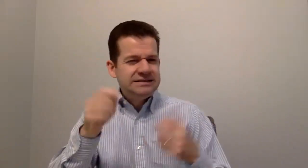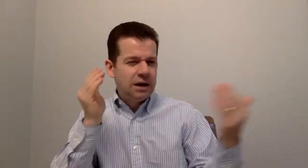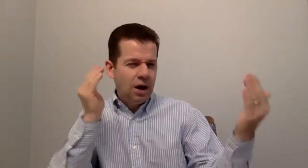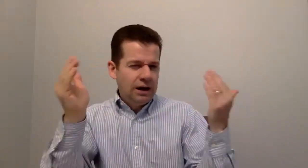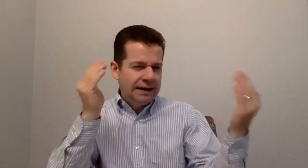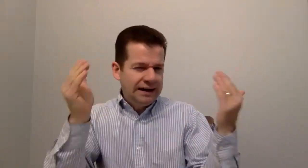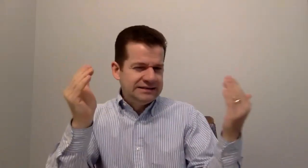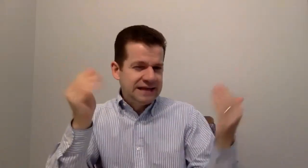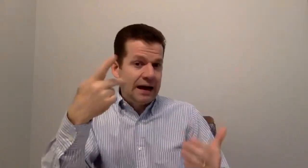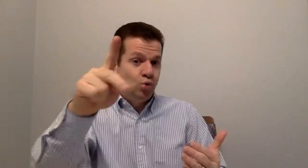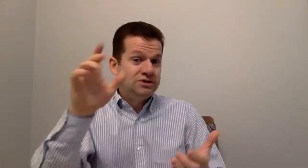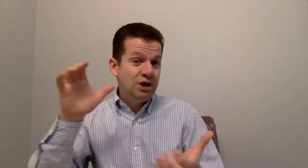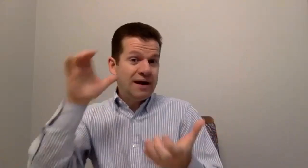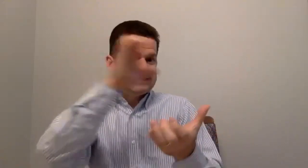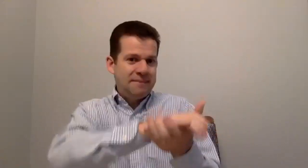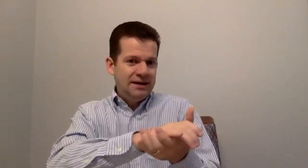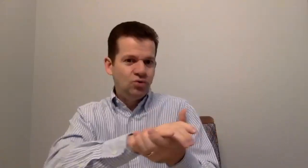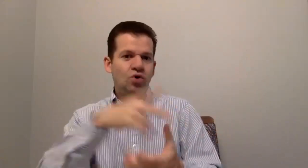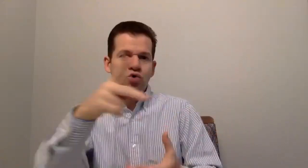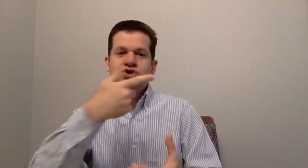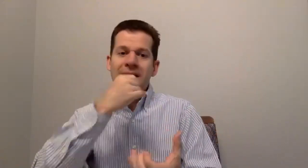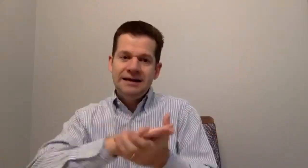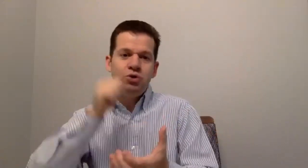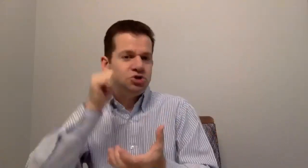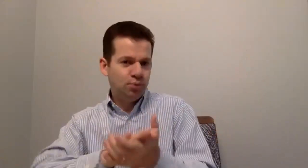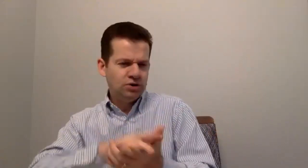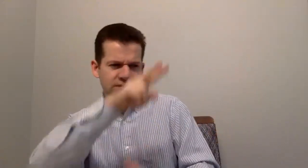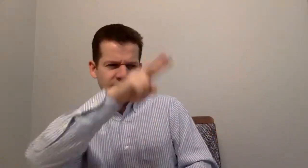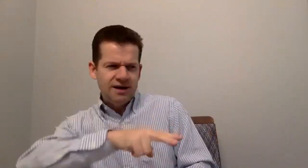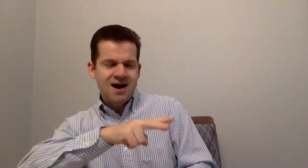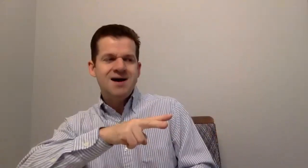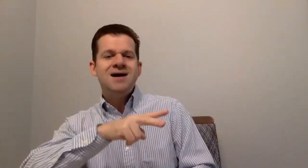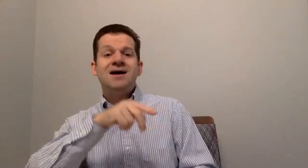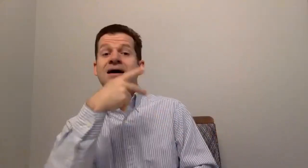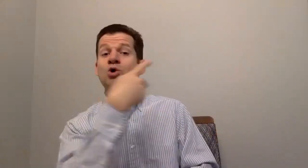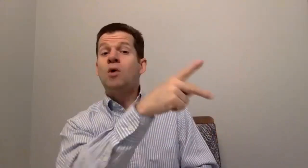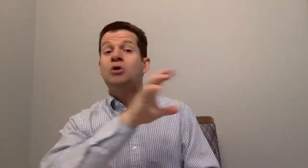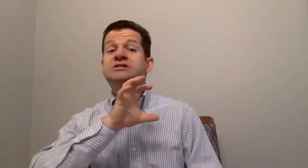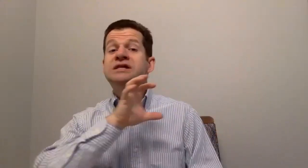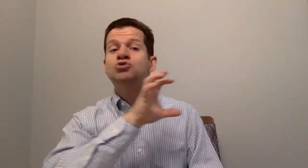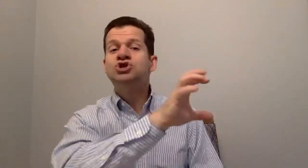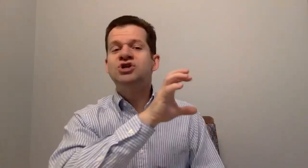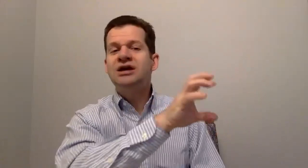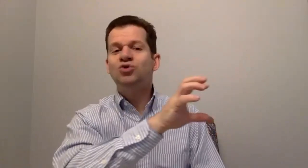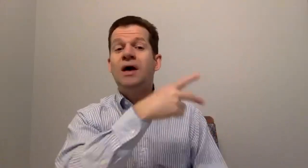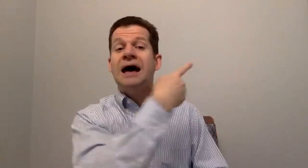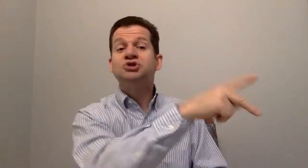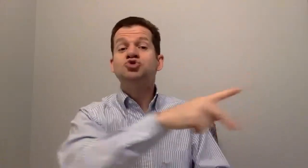precisa analisar o seu casamento, o seu marido ou esposa. Ah, qual que é o seu jeito, a